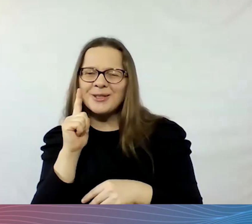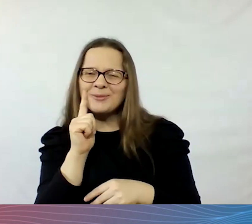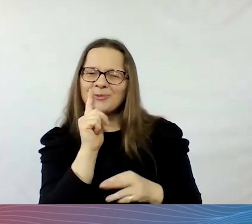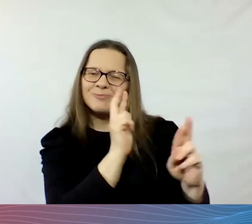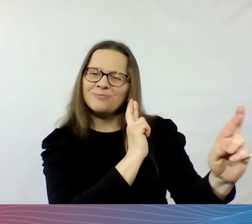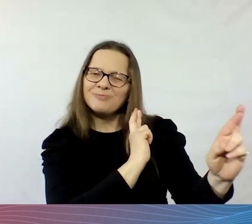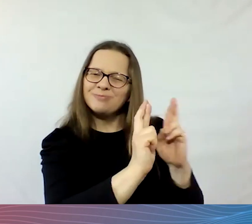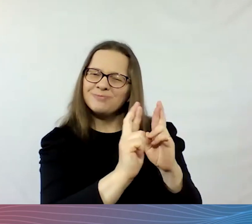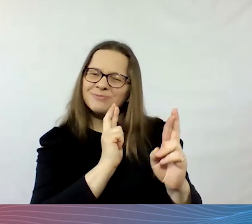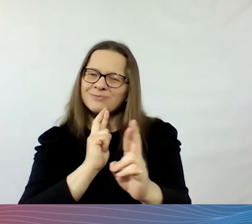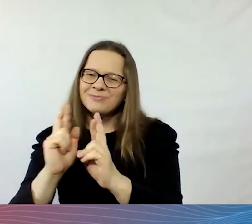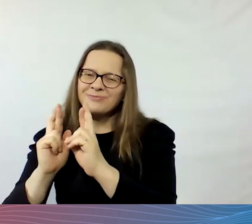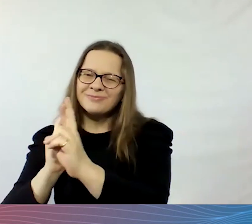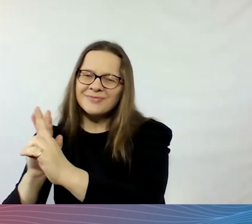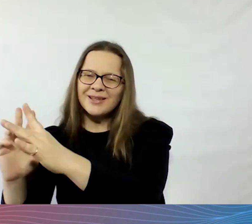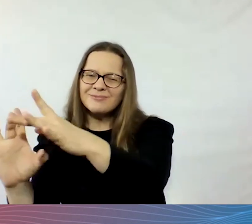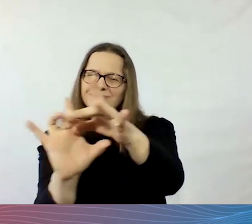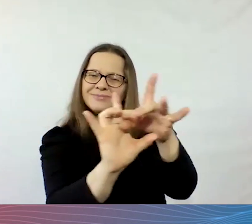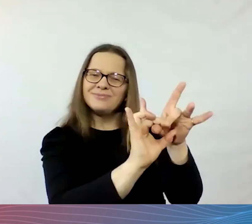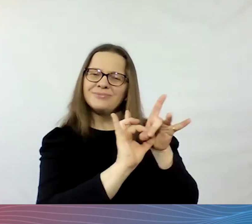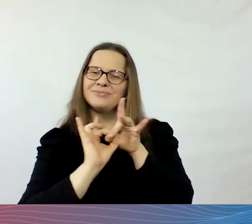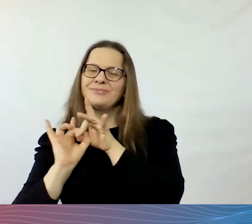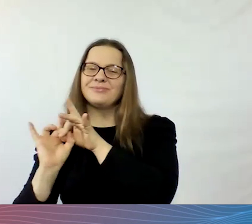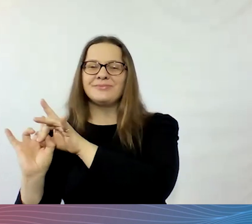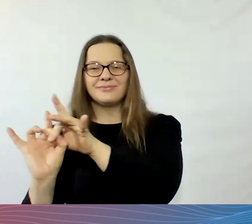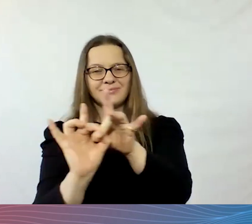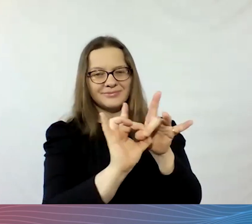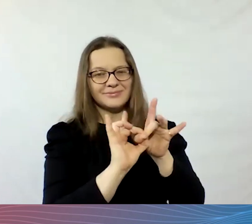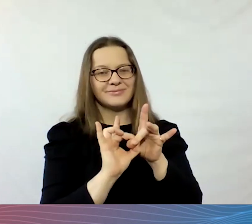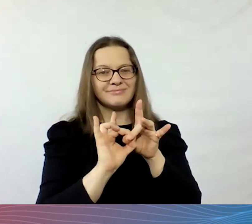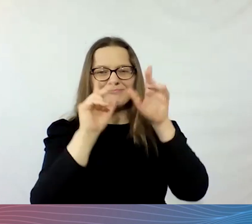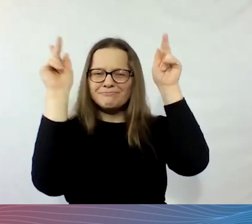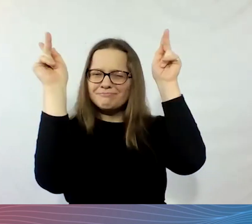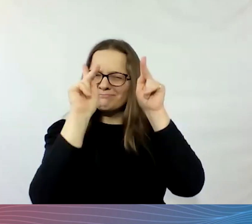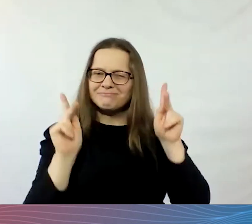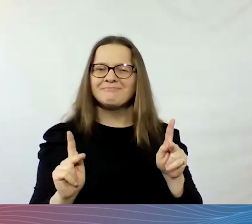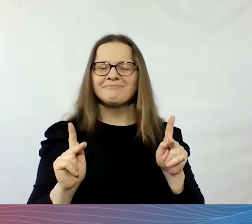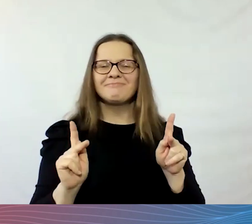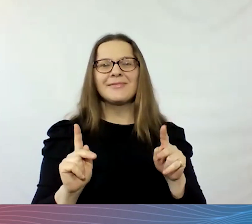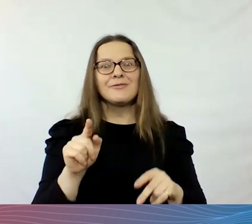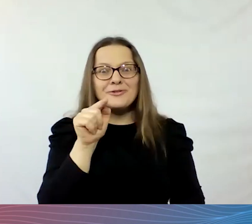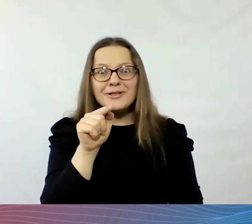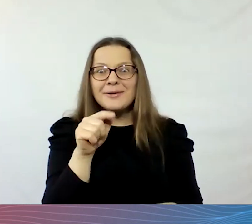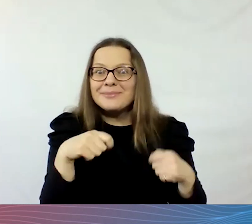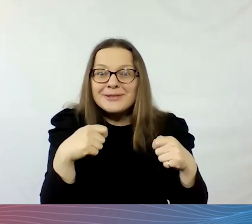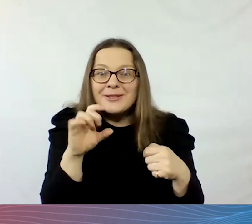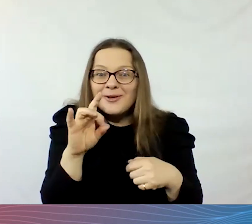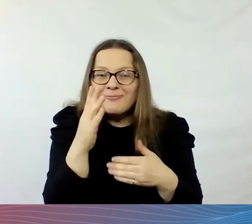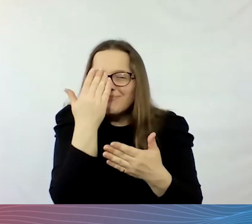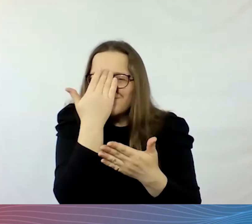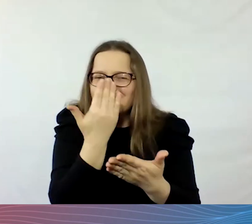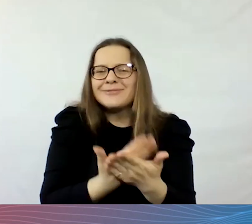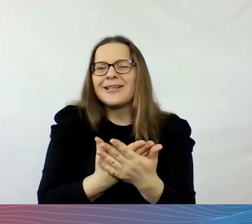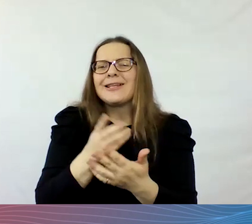de Deus no Espírito. Acredite você, tá? Deus vai fazer isso. Agora, irmãos, nós vamos entrar numa